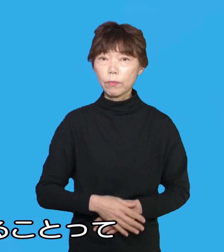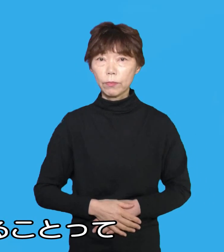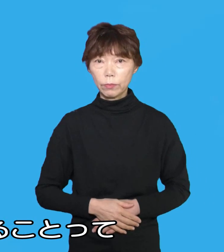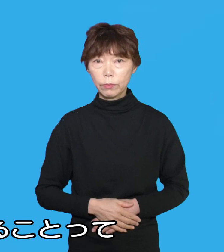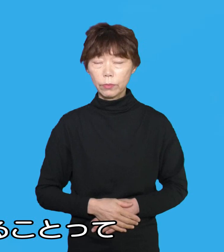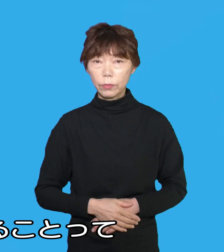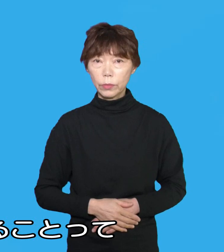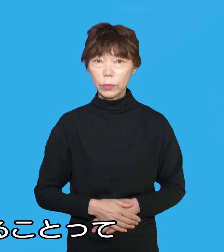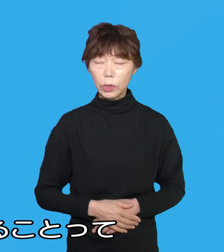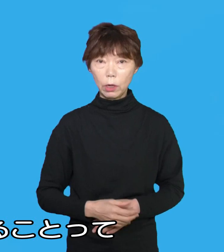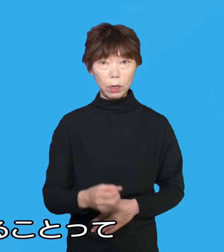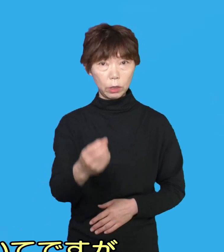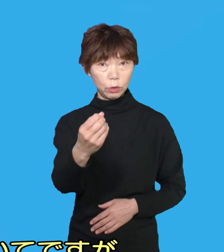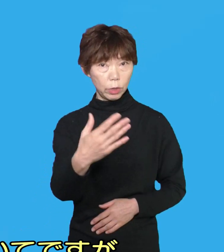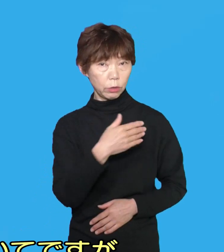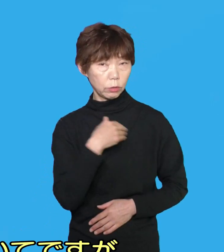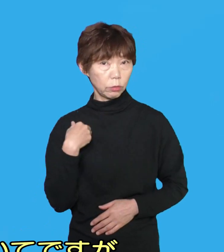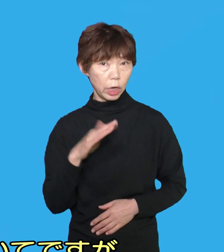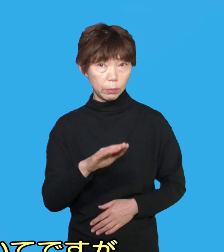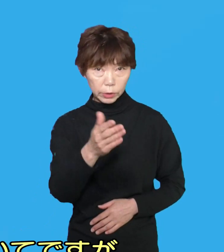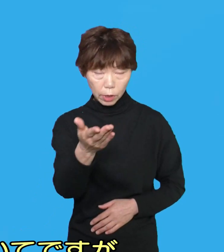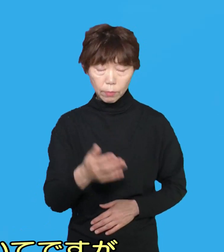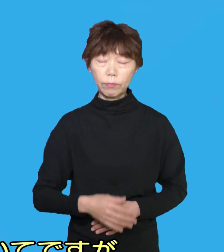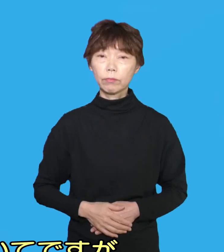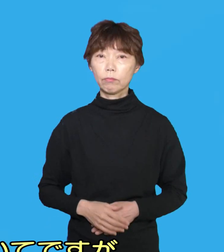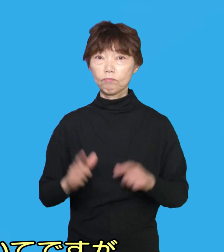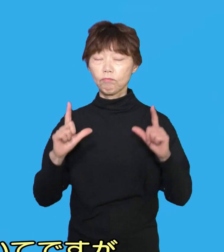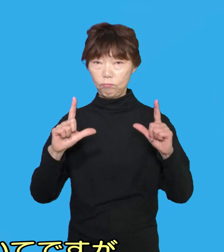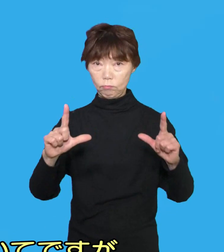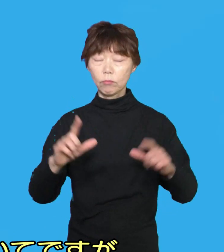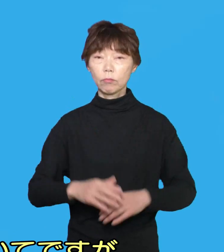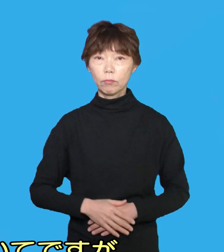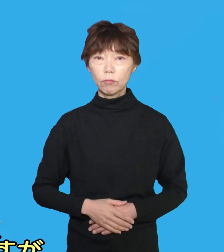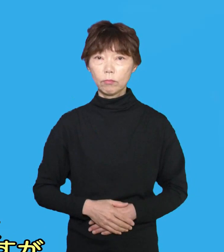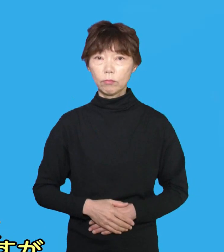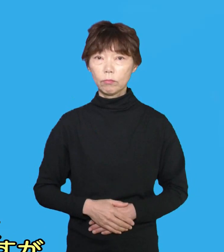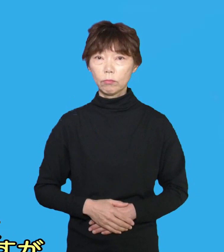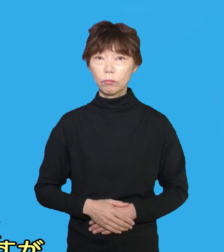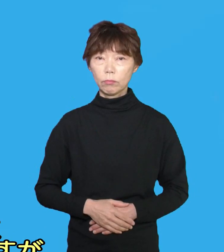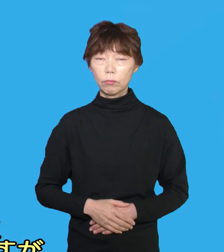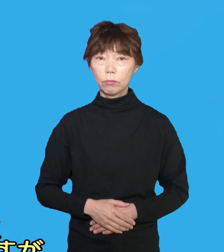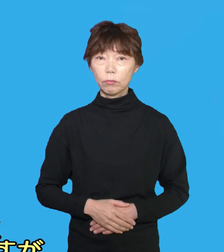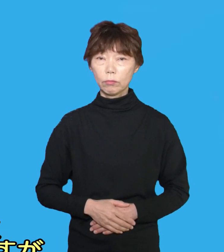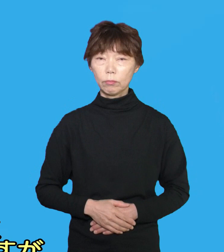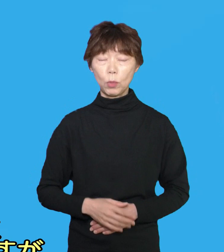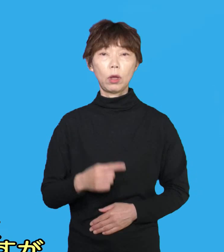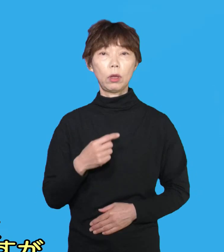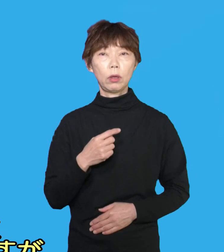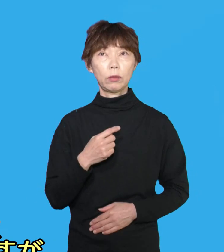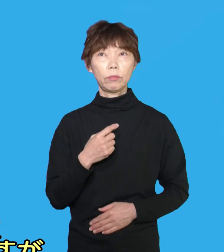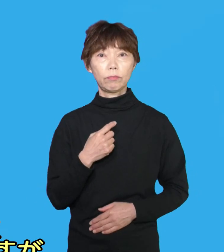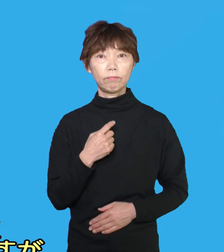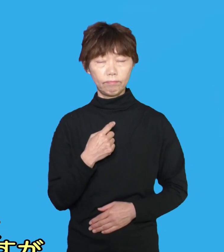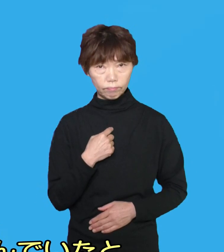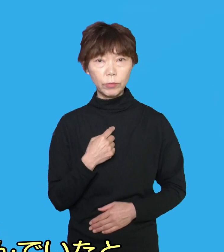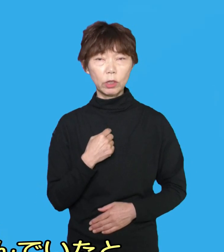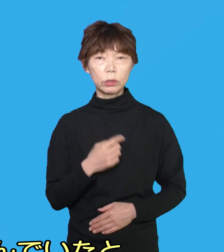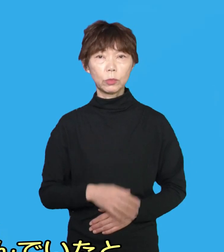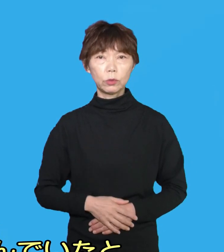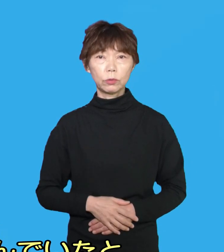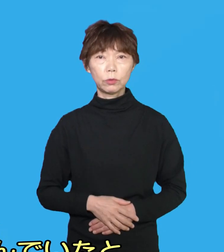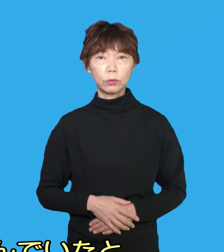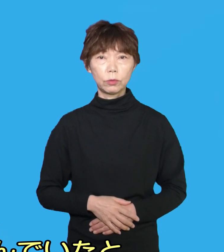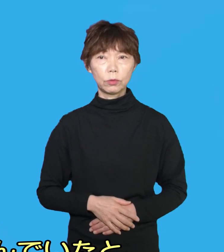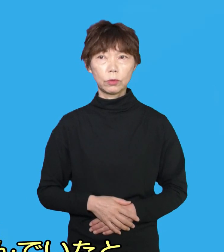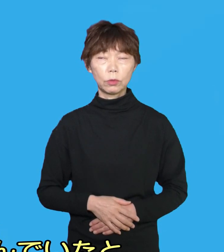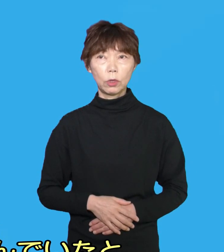言えることってあるんでしょうか？ はい、まずこの傾向についてですが、私もあの把握注意深く見ていたんですけど、11